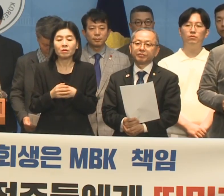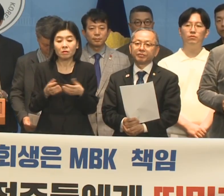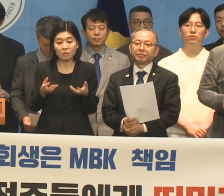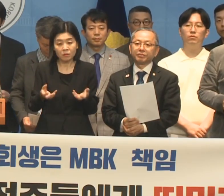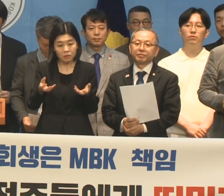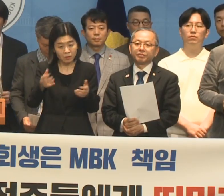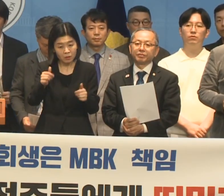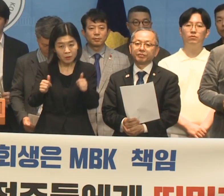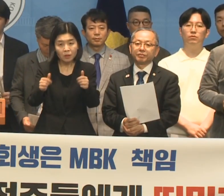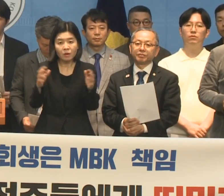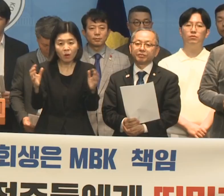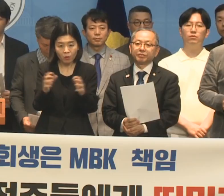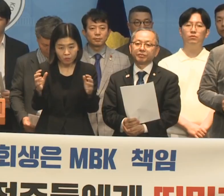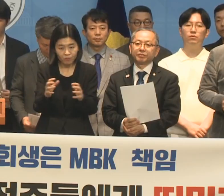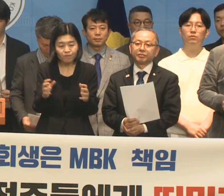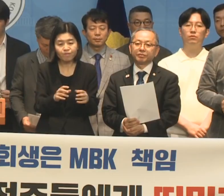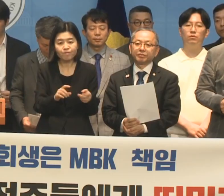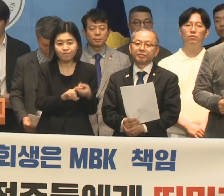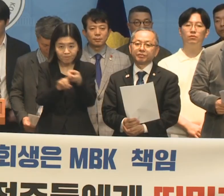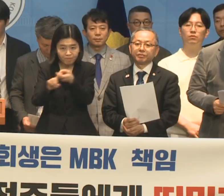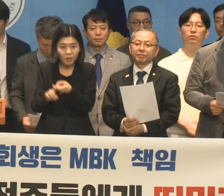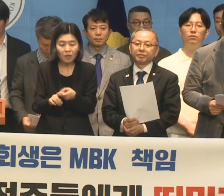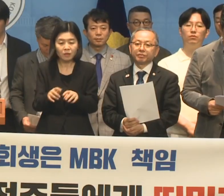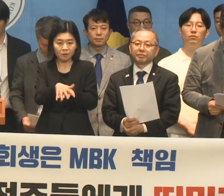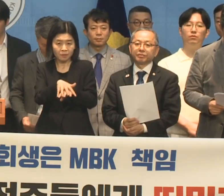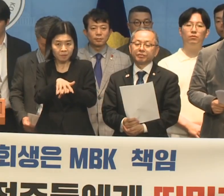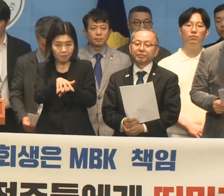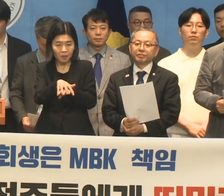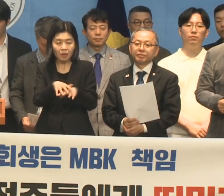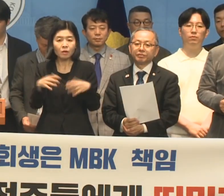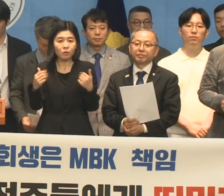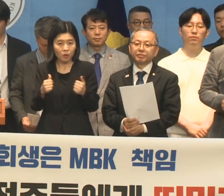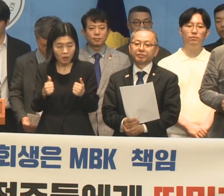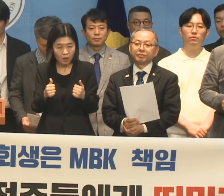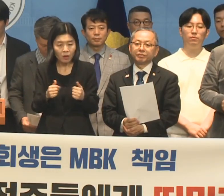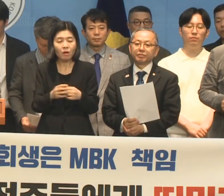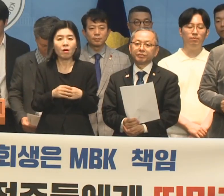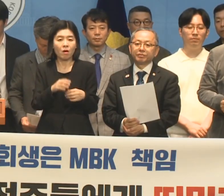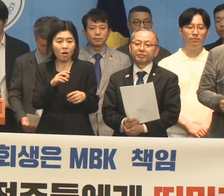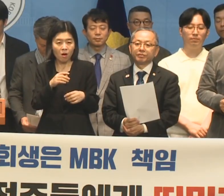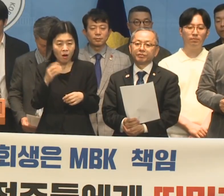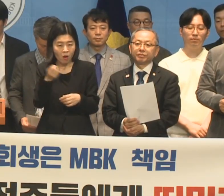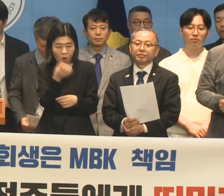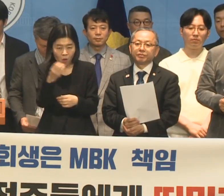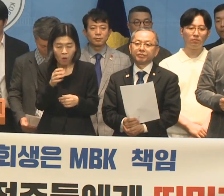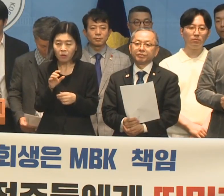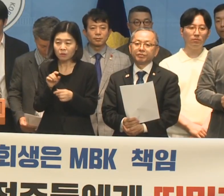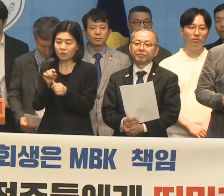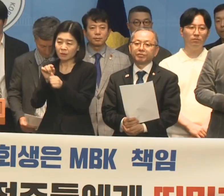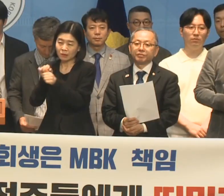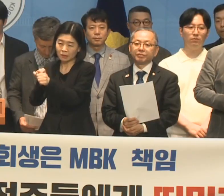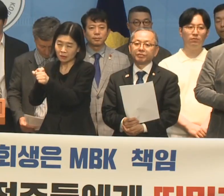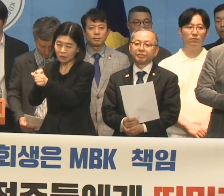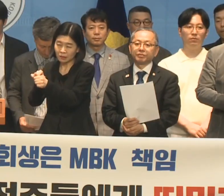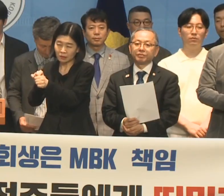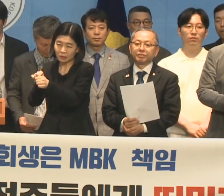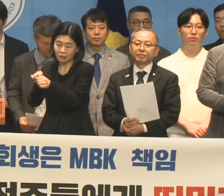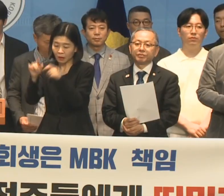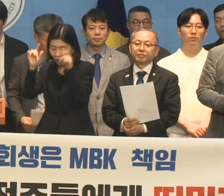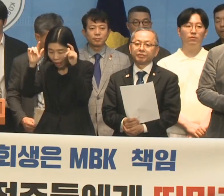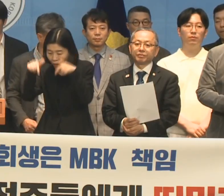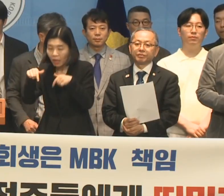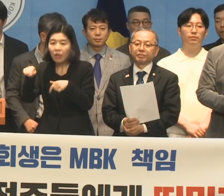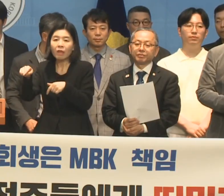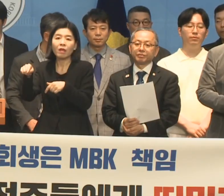입점전주협의회가 결성되고 조직적으로 대응하고 국회와 언론의 지속적인 압박이 있자 마지못해